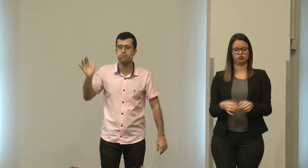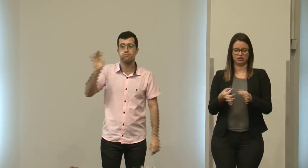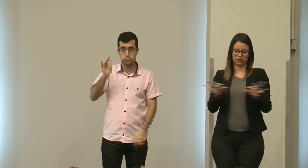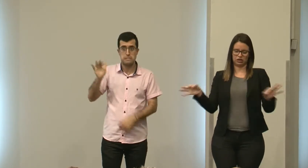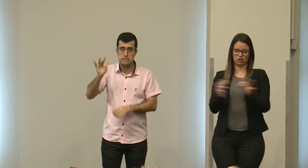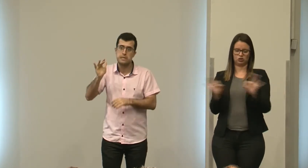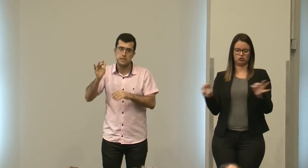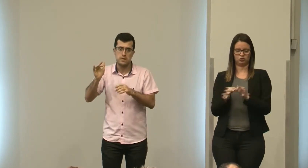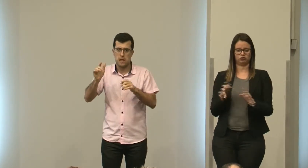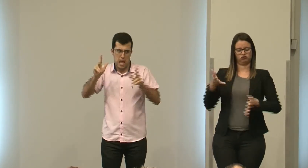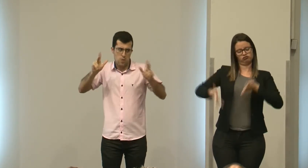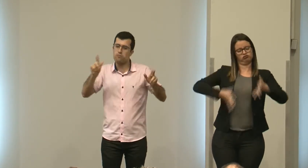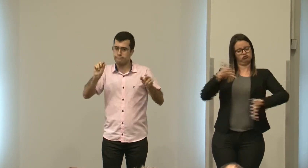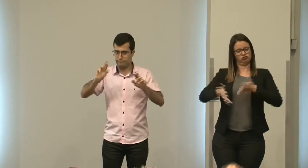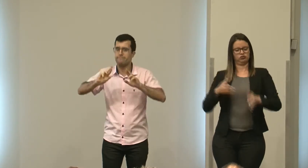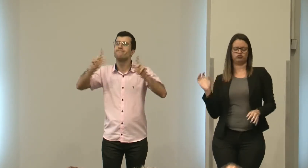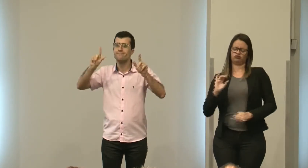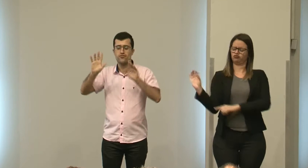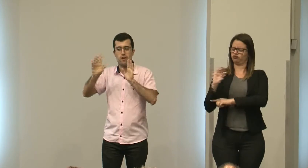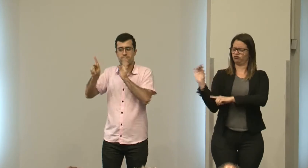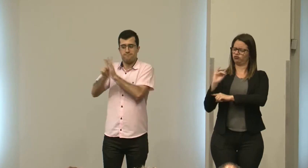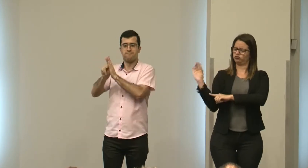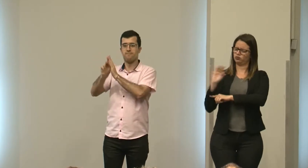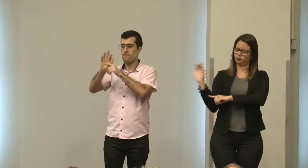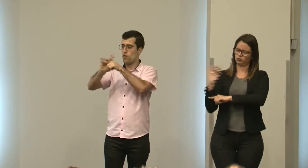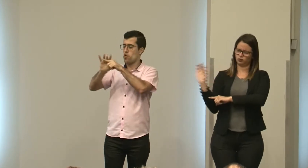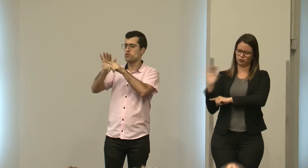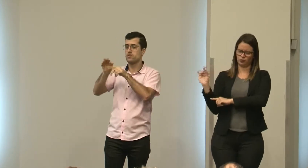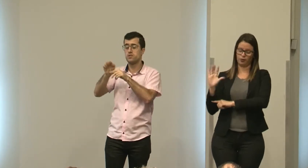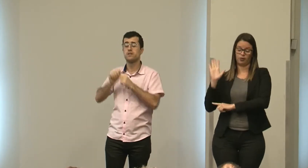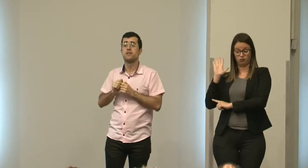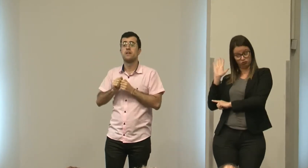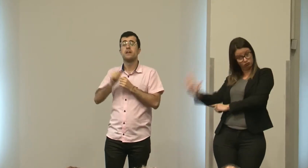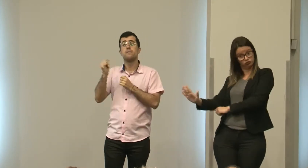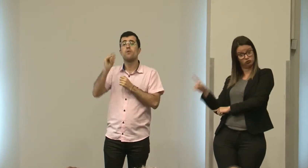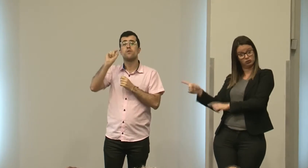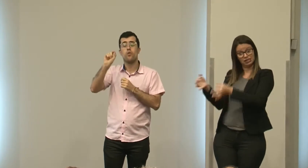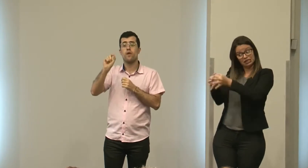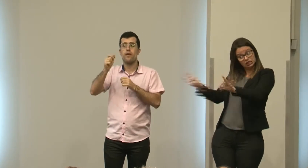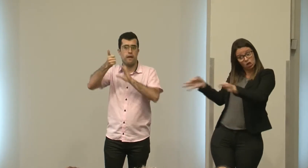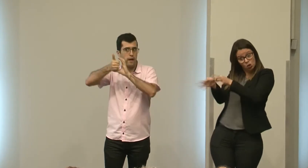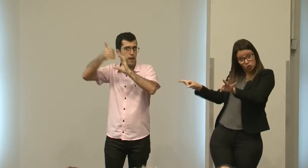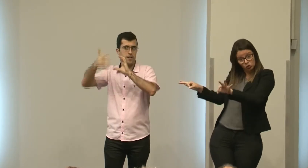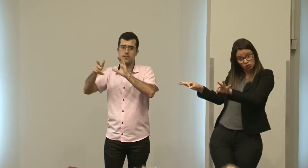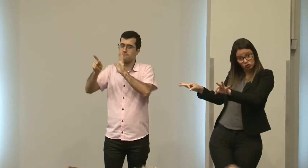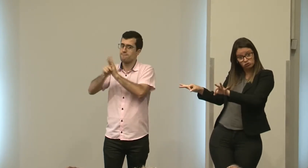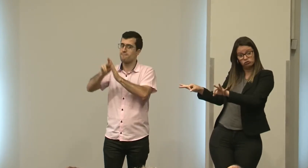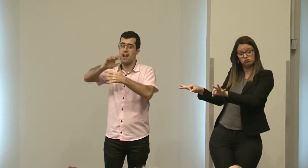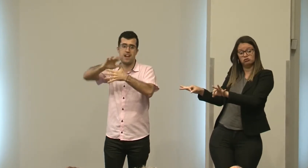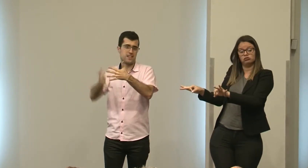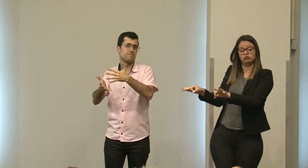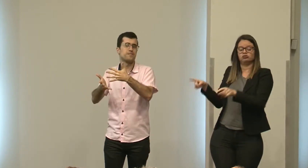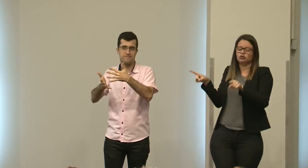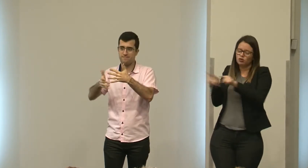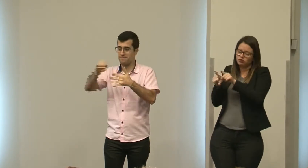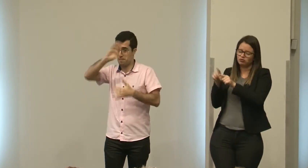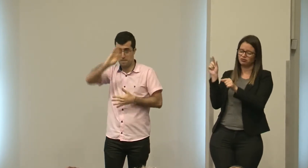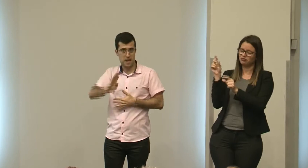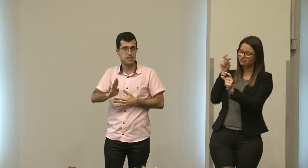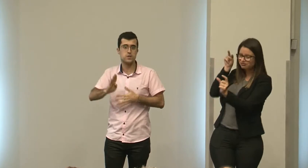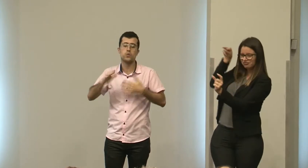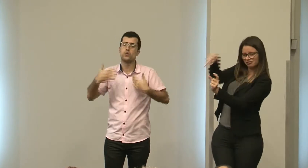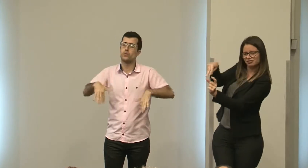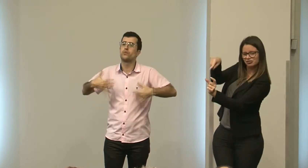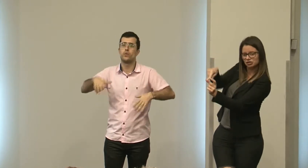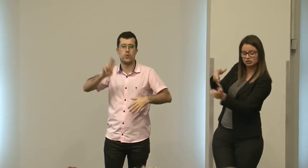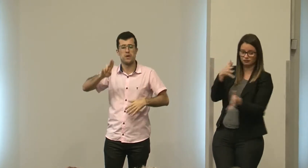A articulação também é importante no sinal datilológico. E nos estudos fonológicos do sinal datilológico,